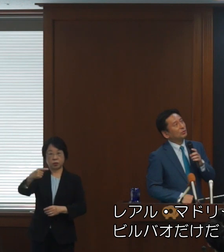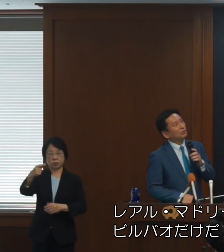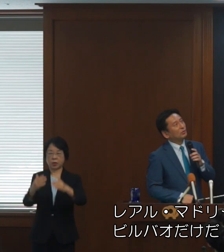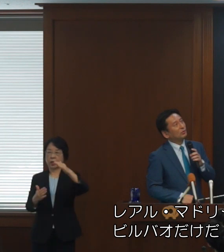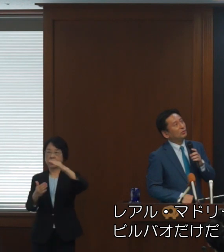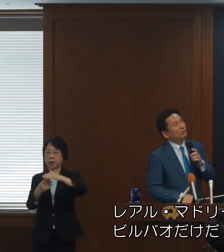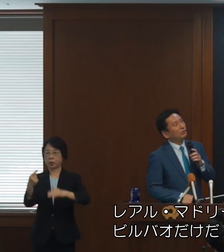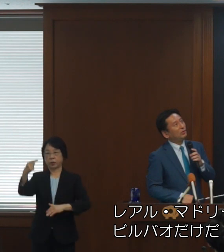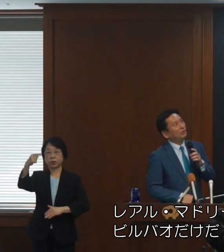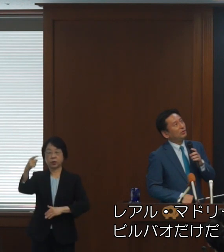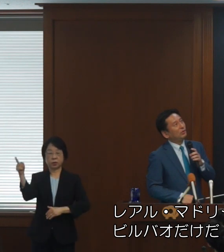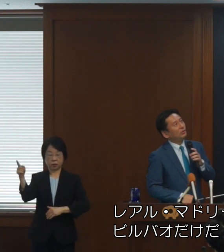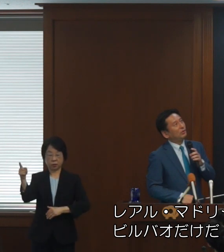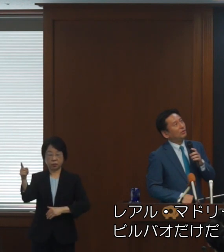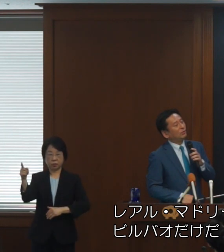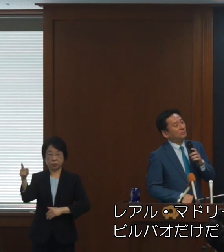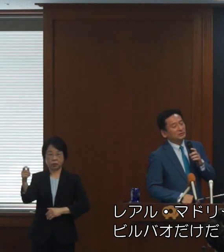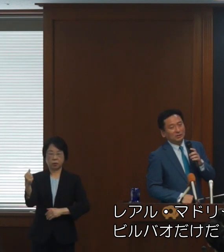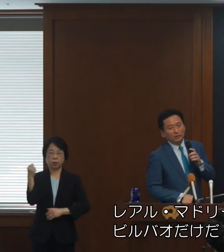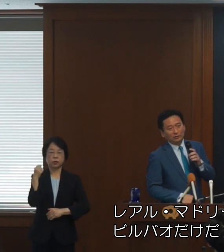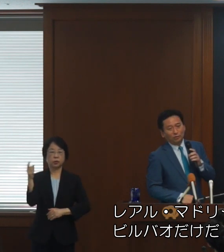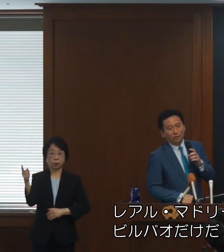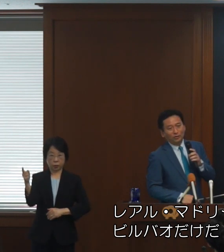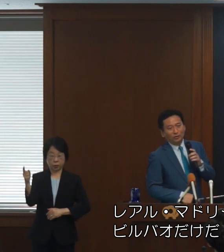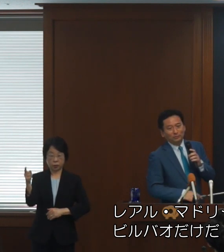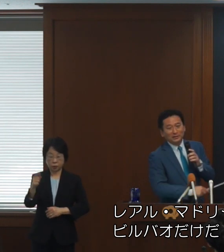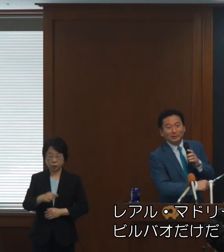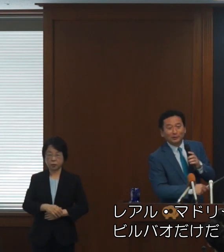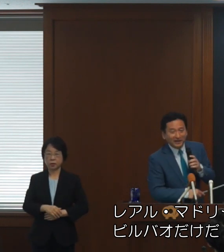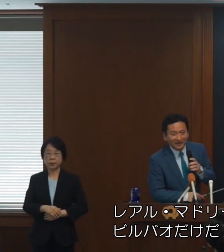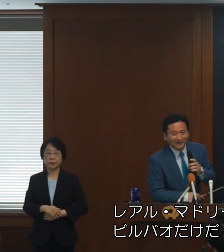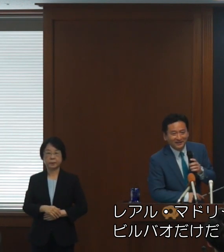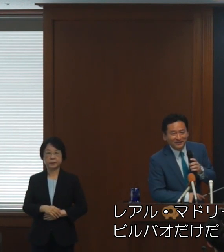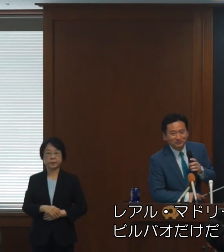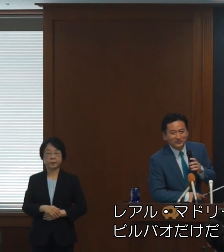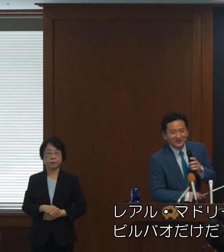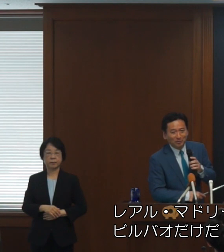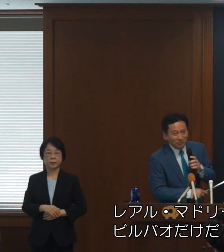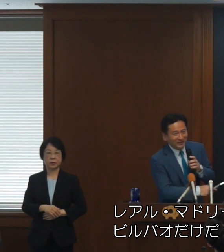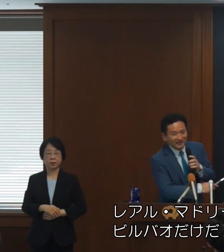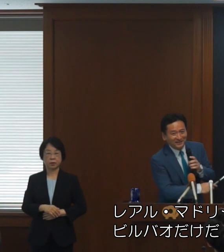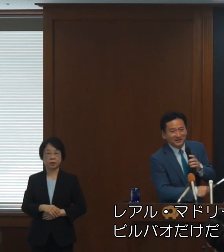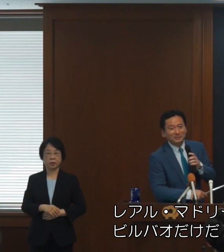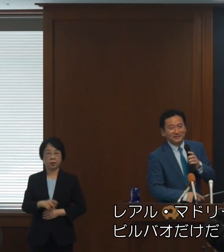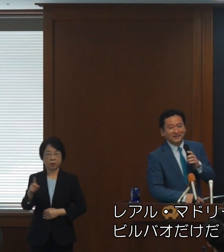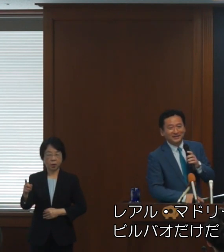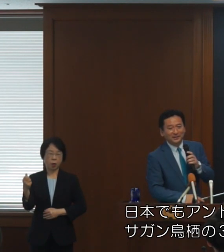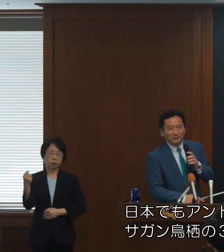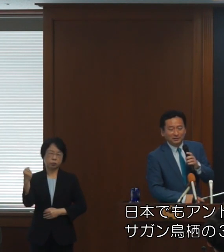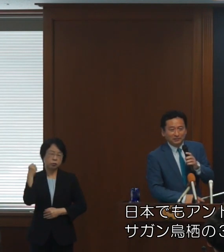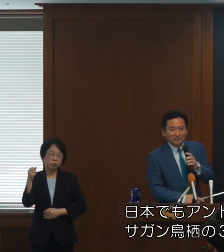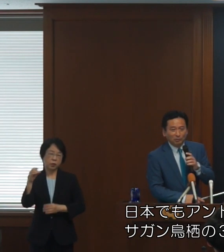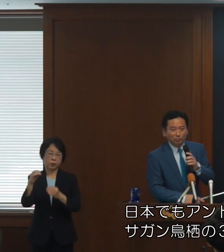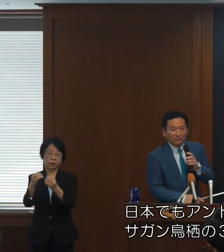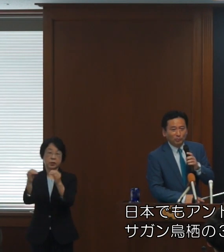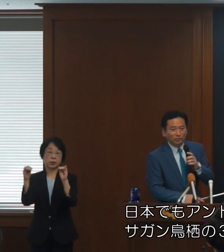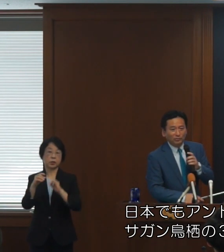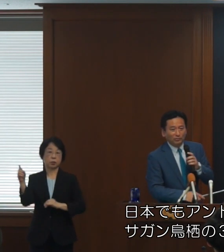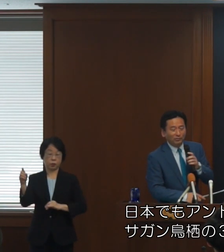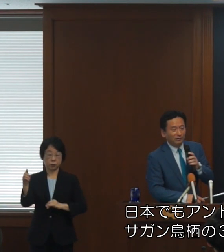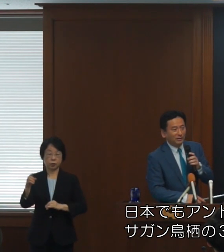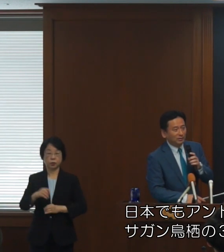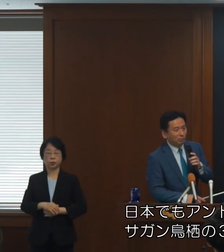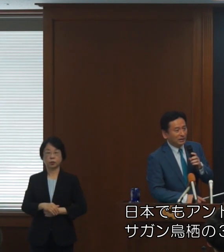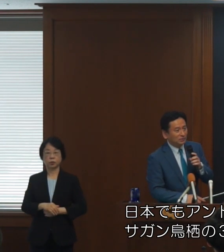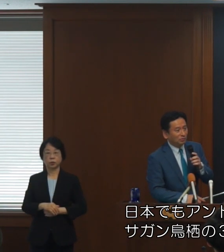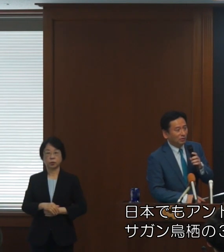リアルマドリードとバルセロナとフィルムだけだ誇りだ日本で